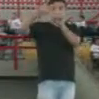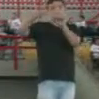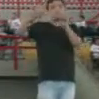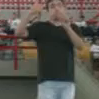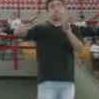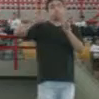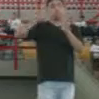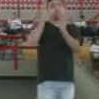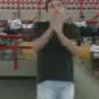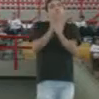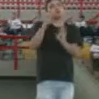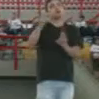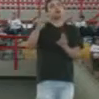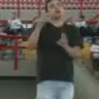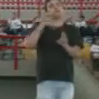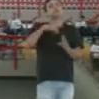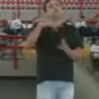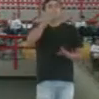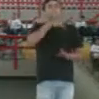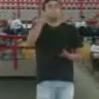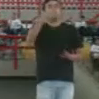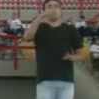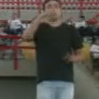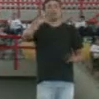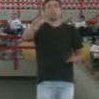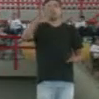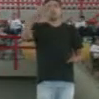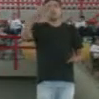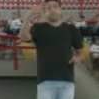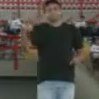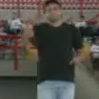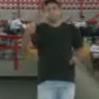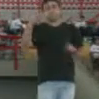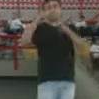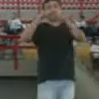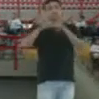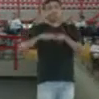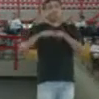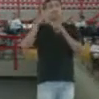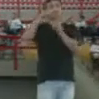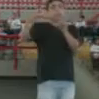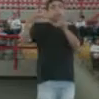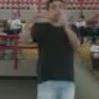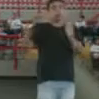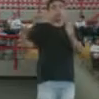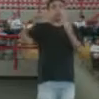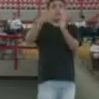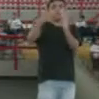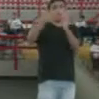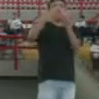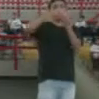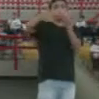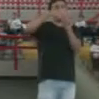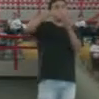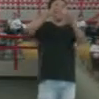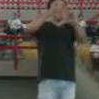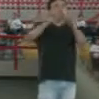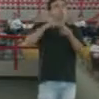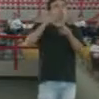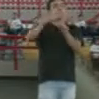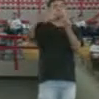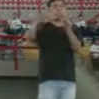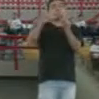XIX, porque o romantismo é 1836, então é a primeira metade até o meio do